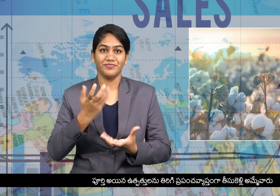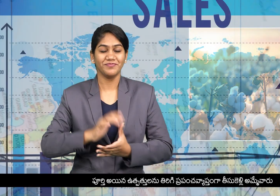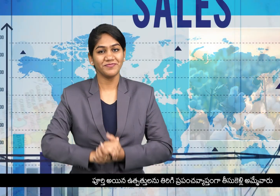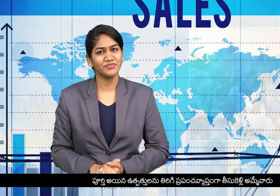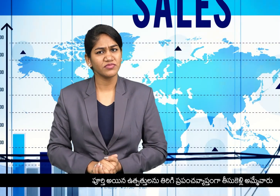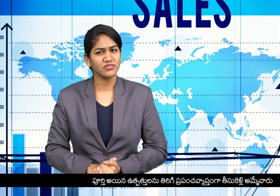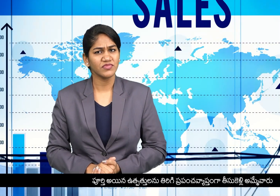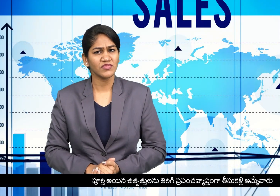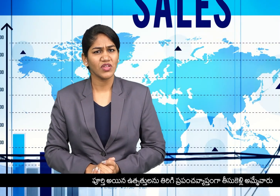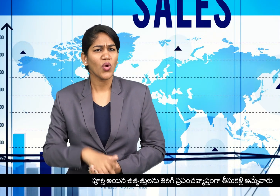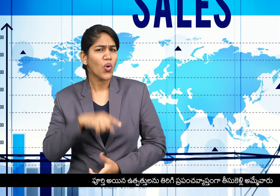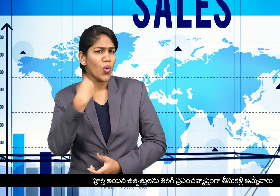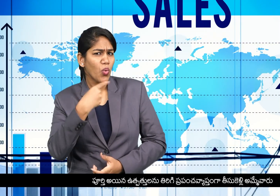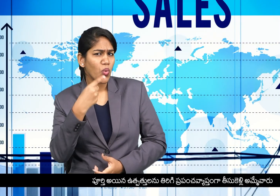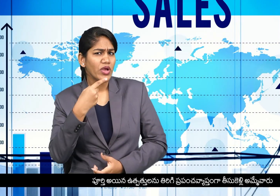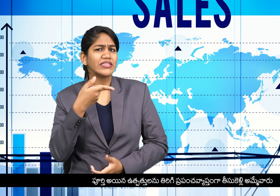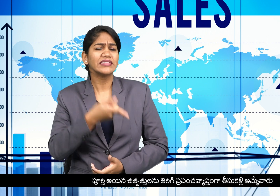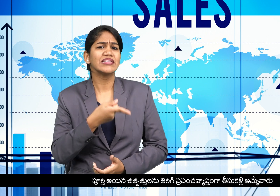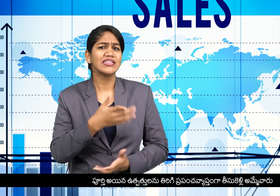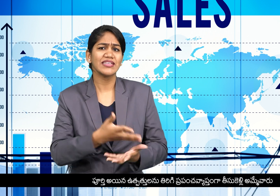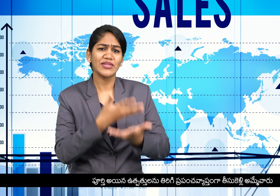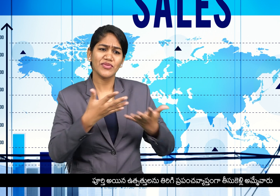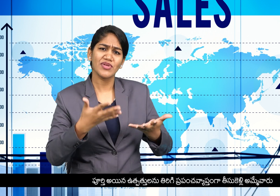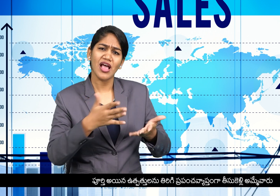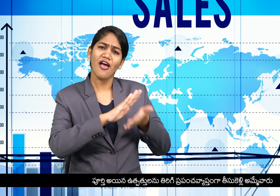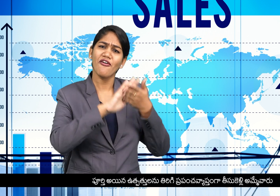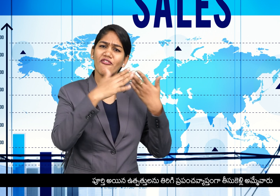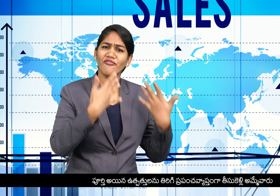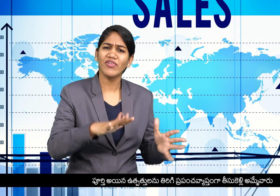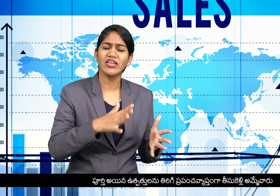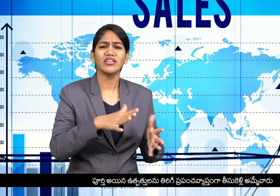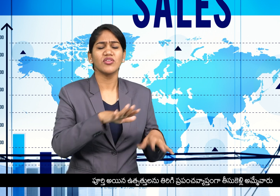పూర్తయిన ఉత్పత్తులను తిరిగి ప్రపంచవ్యాప్తంగా తీసుకెళ్లి అమ్మేవారు.